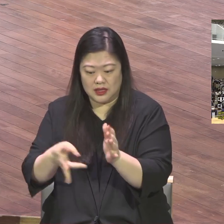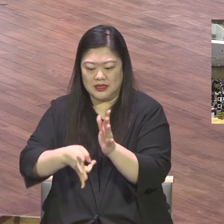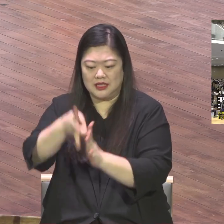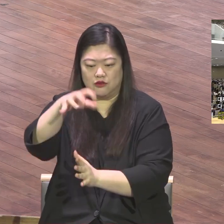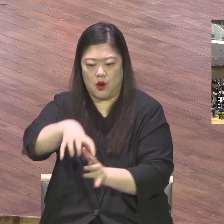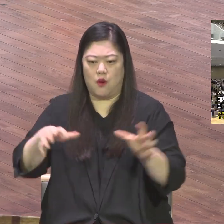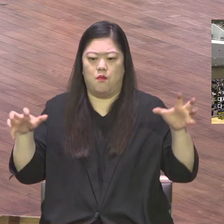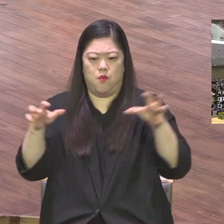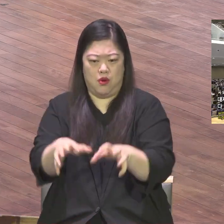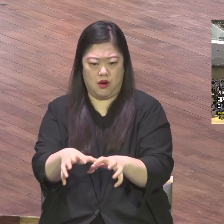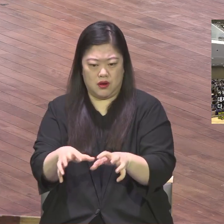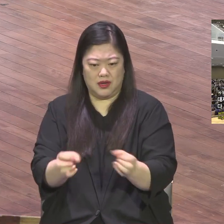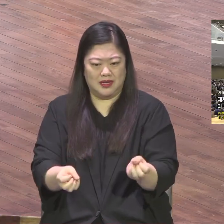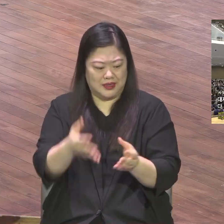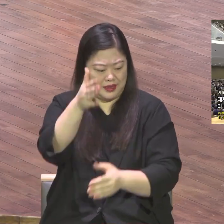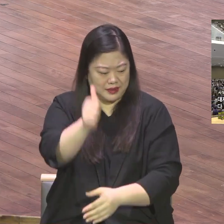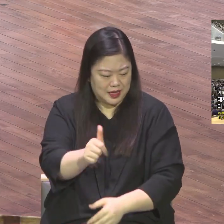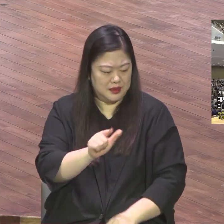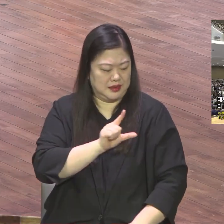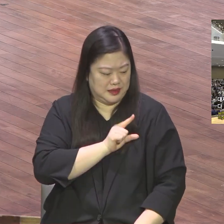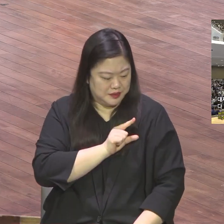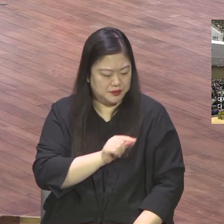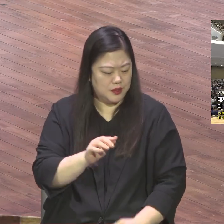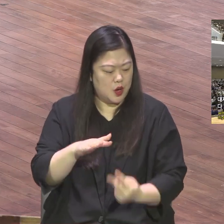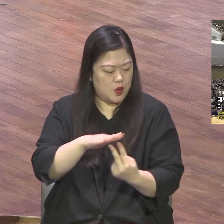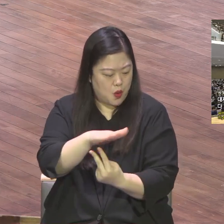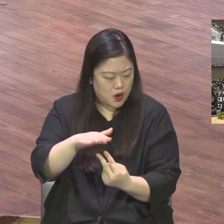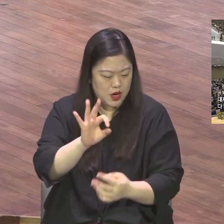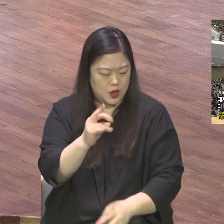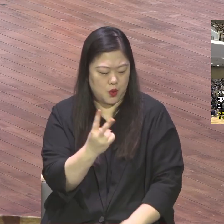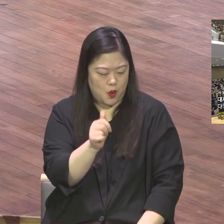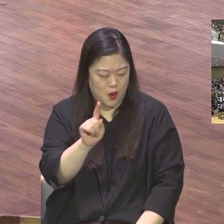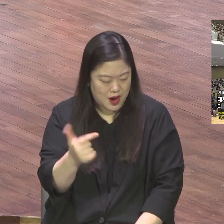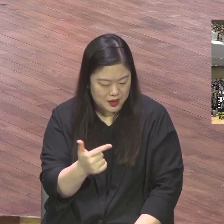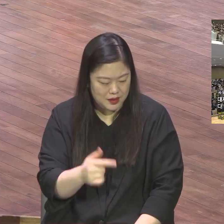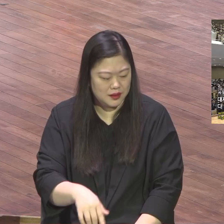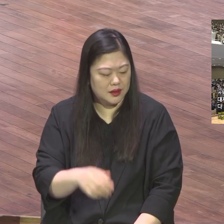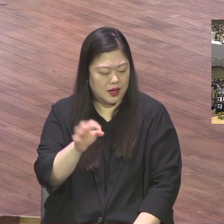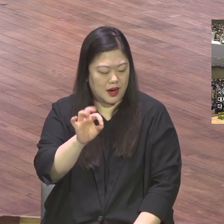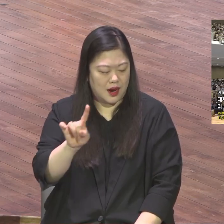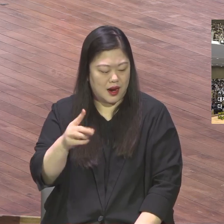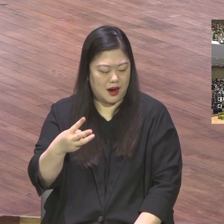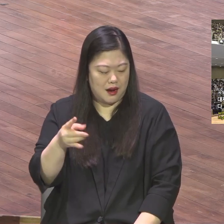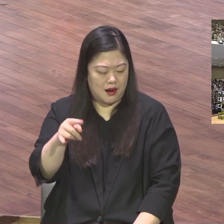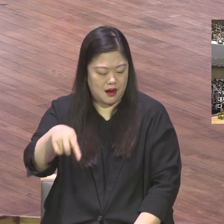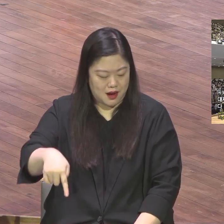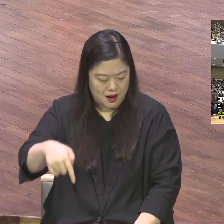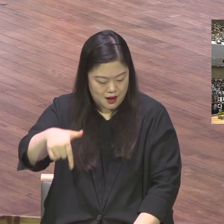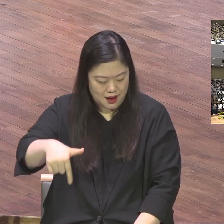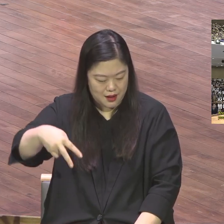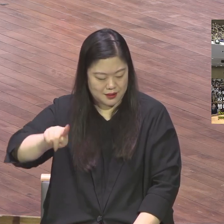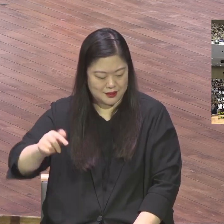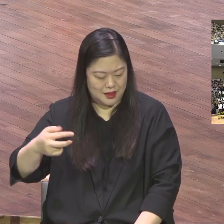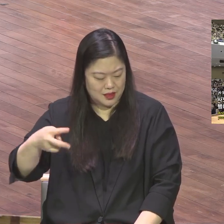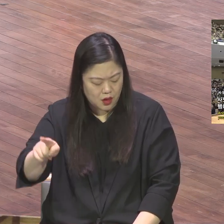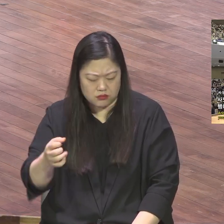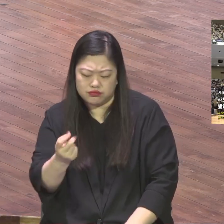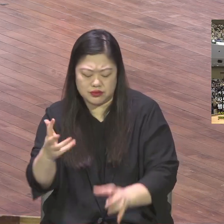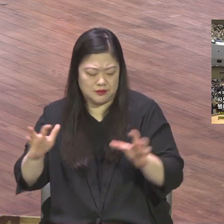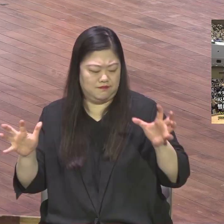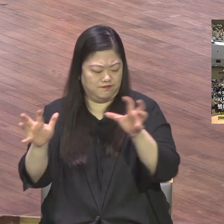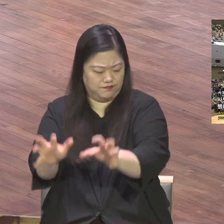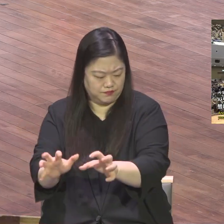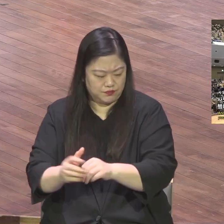모였는데 대제사장 안나스와 가야바와 요한과 알렉산더와 및 대제사장의 문중이 다 참여하여